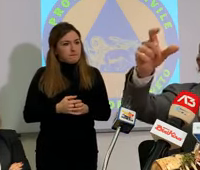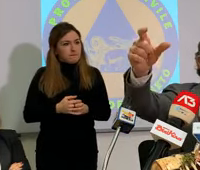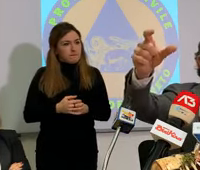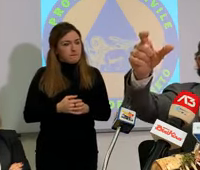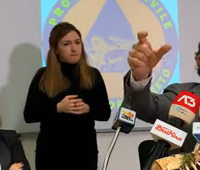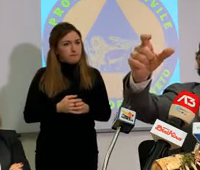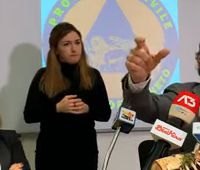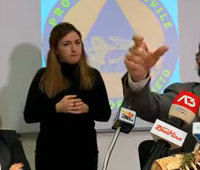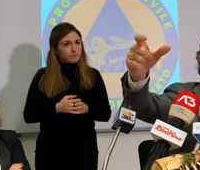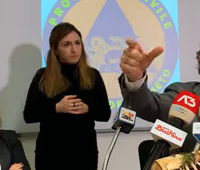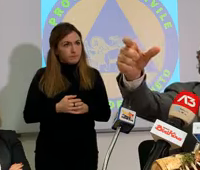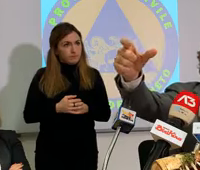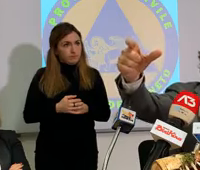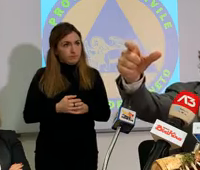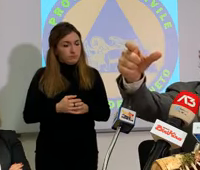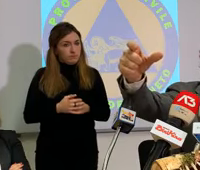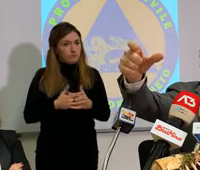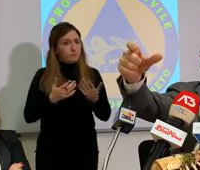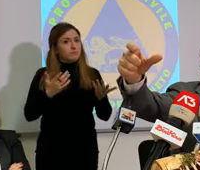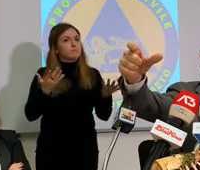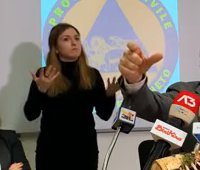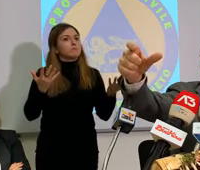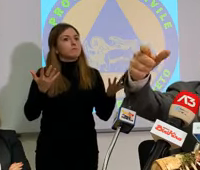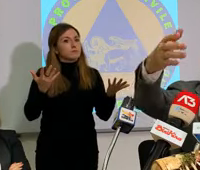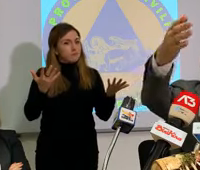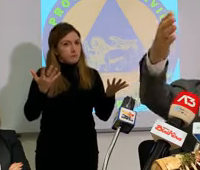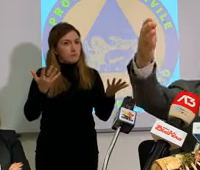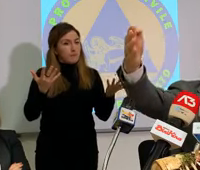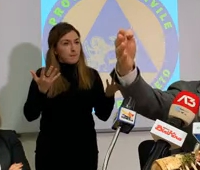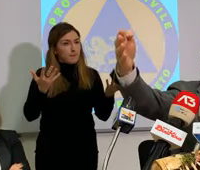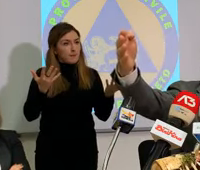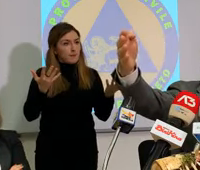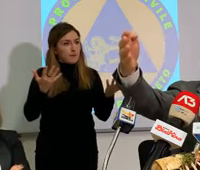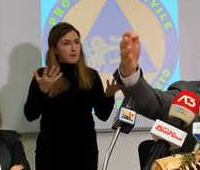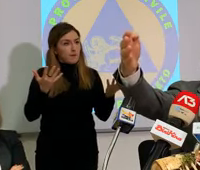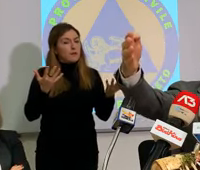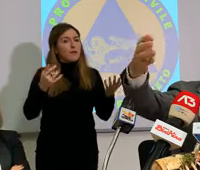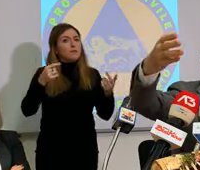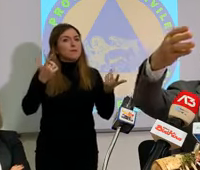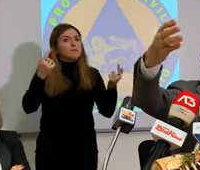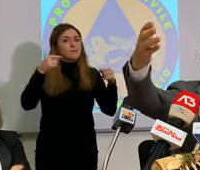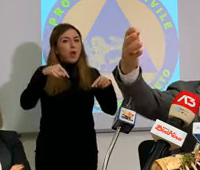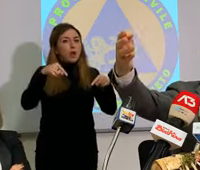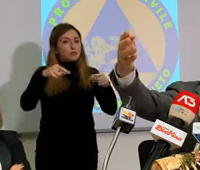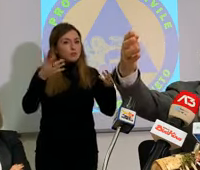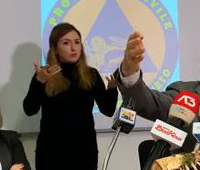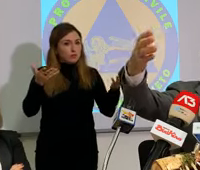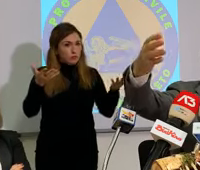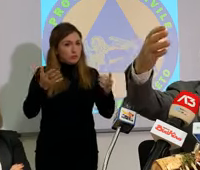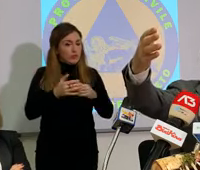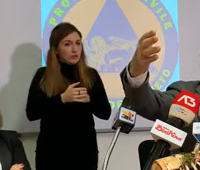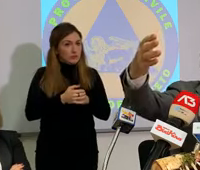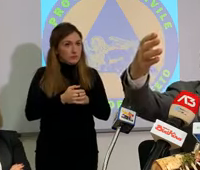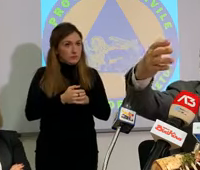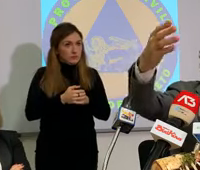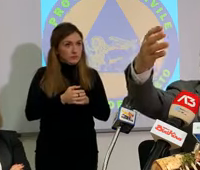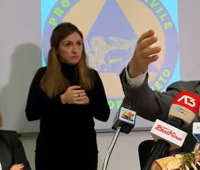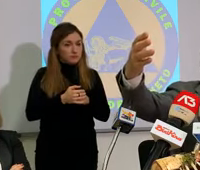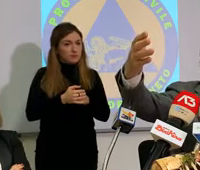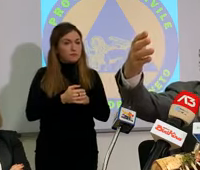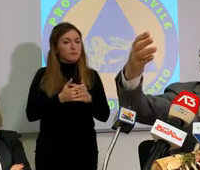è inizia alla fine settimana perché poi quello che si vede oggi è sostanzialmente una